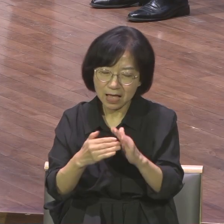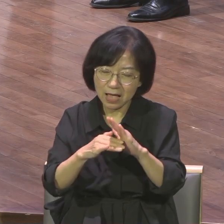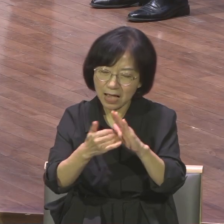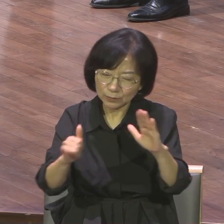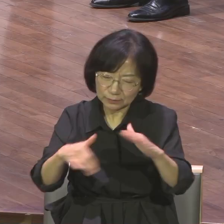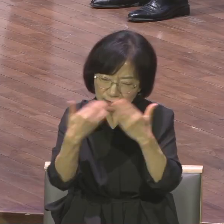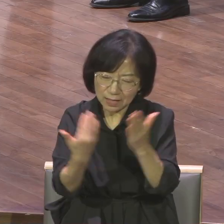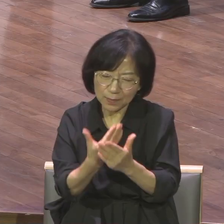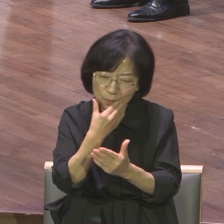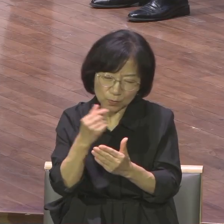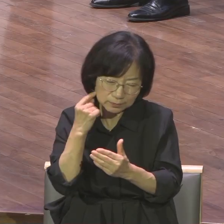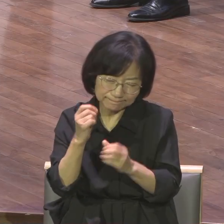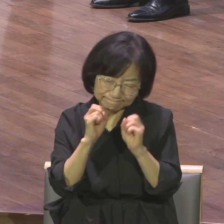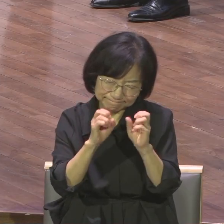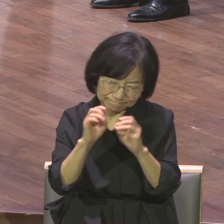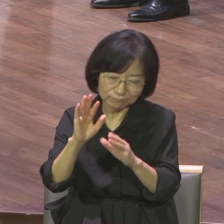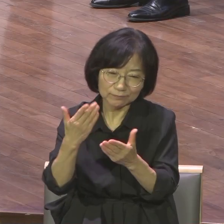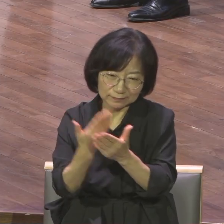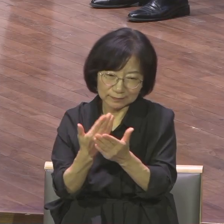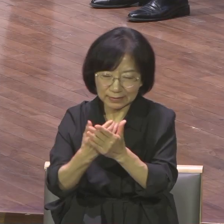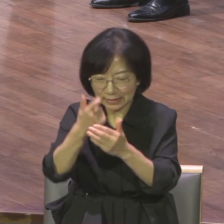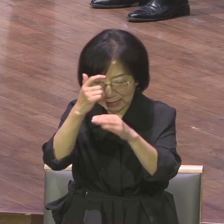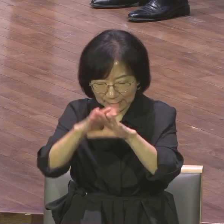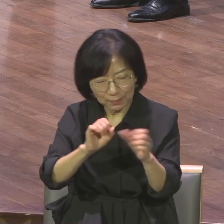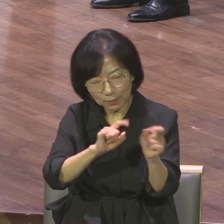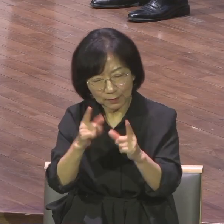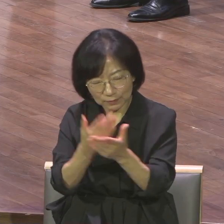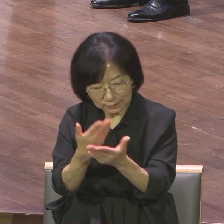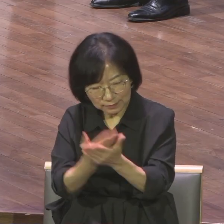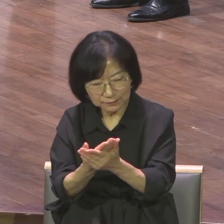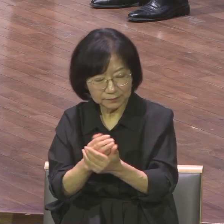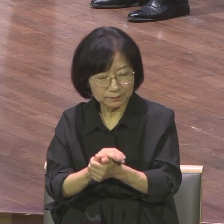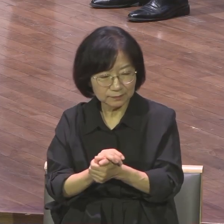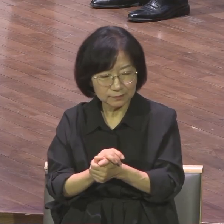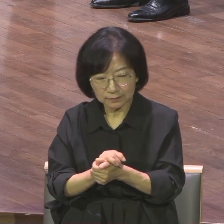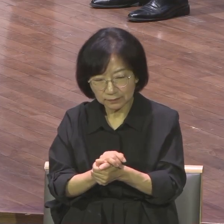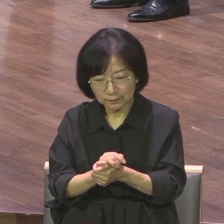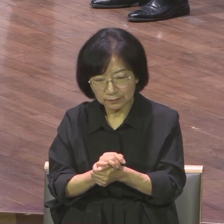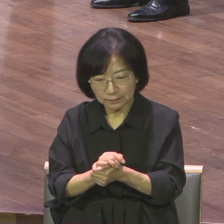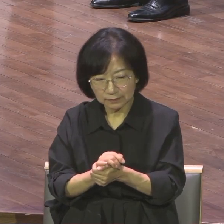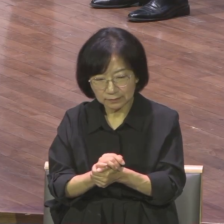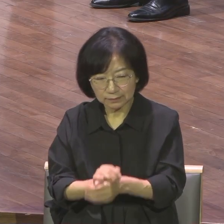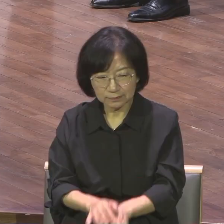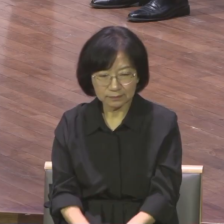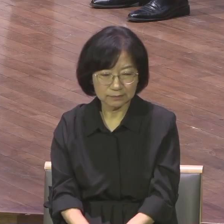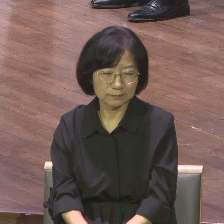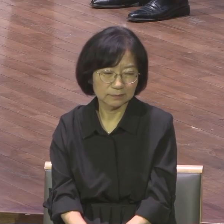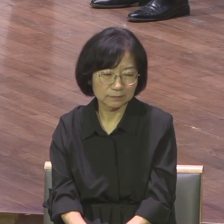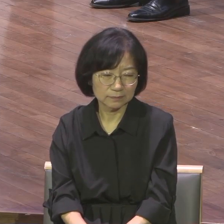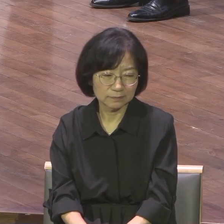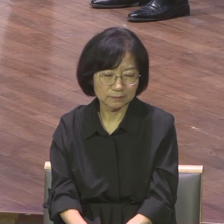이루어지게 하여 주옵소서. 예배 회복되게 하여 주옵소서. 기도가 회복되게 하여 주옵소서.